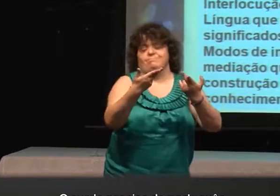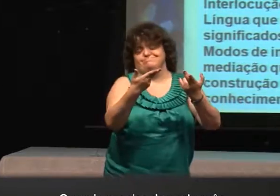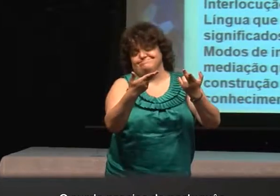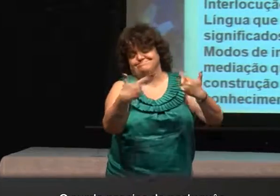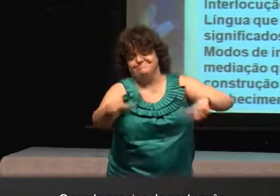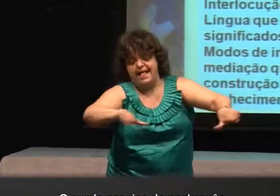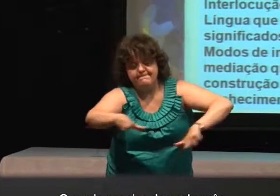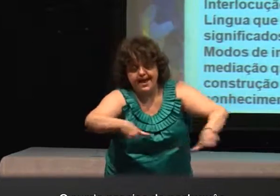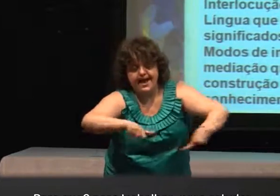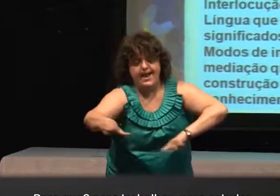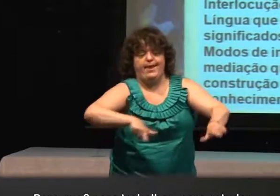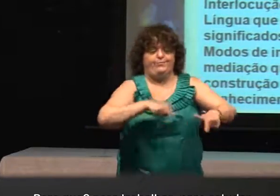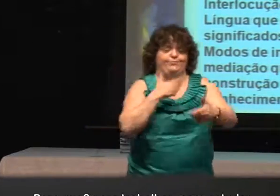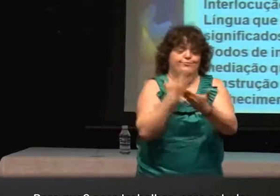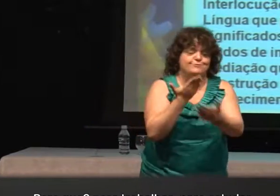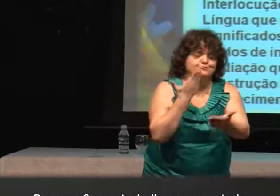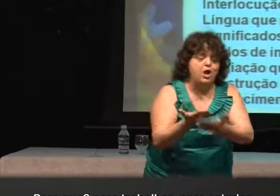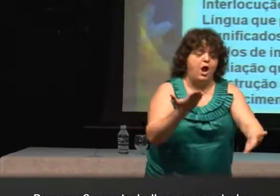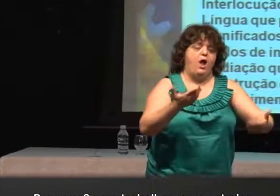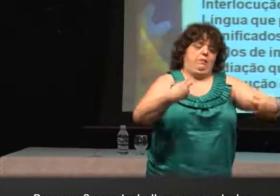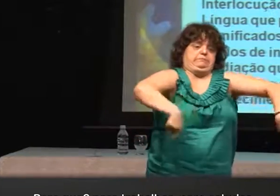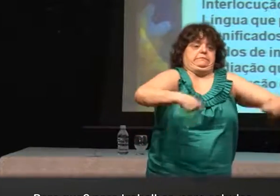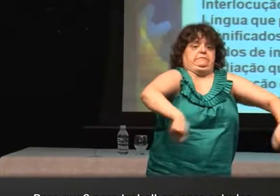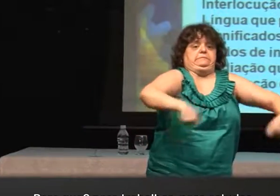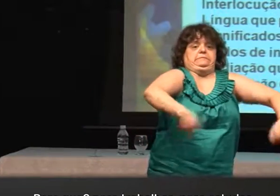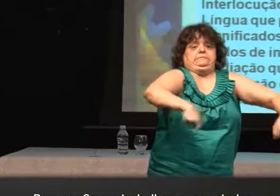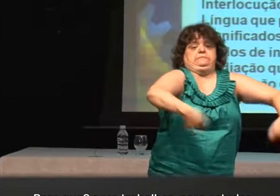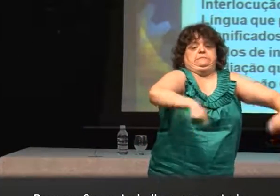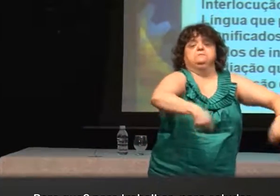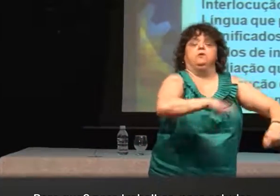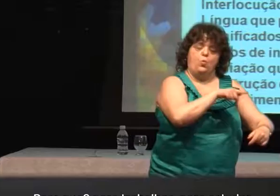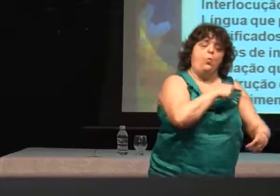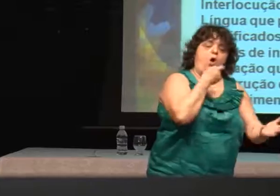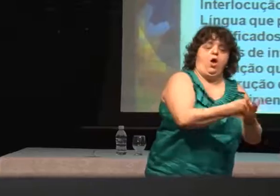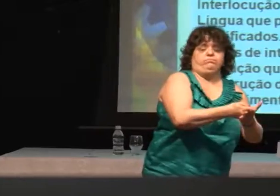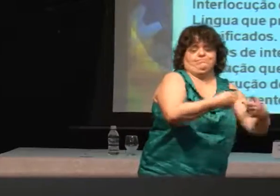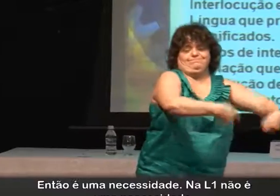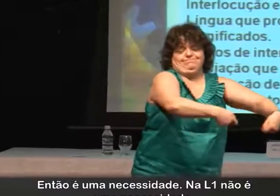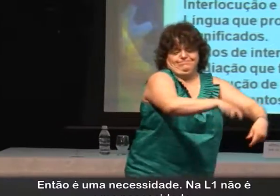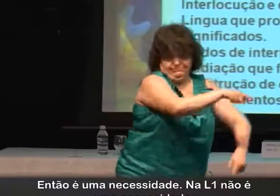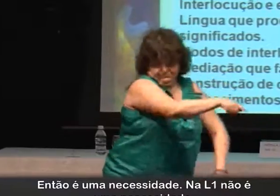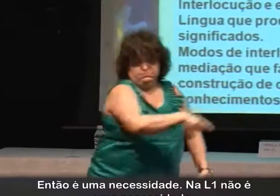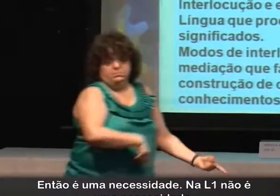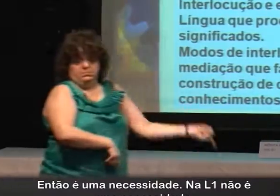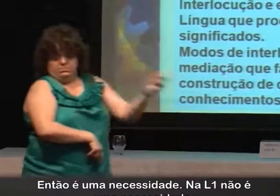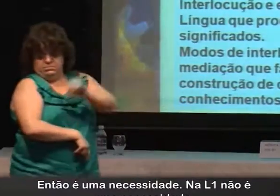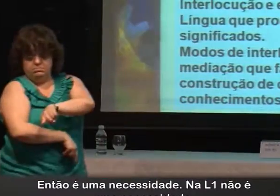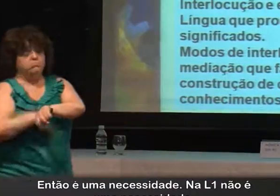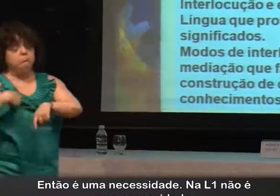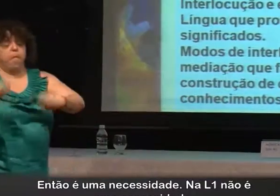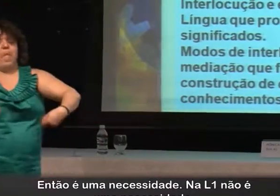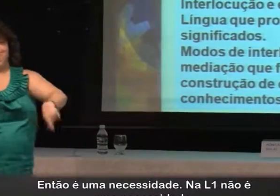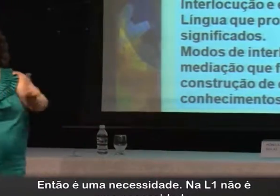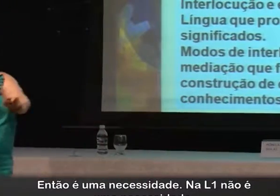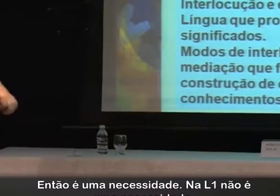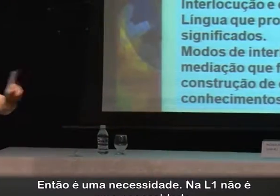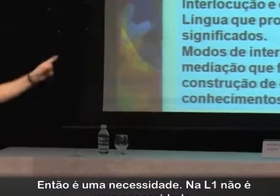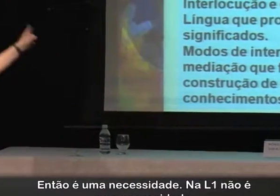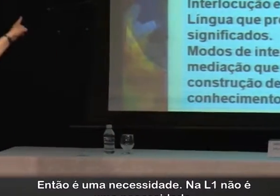do português. Para quê? Para trabalhar, para estudar. Então, é uma necessidade. Na